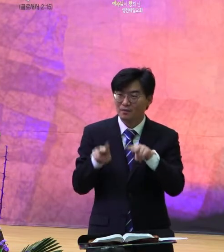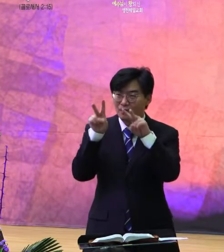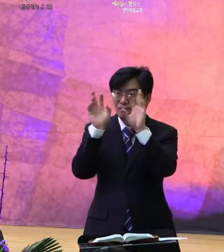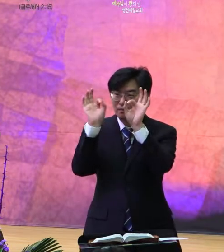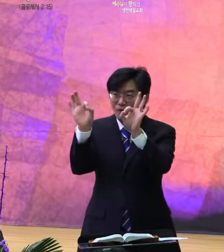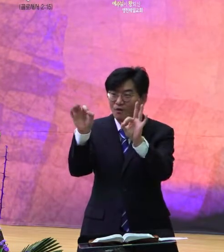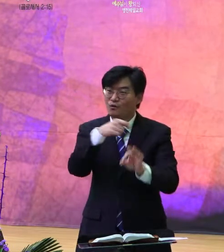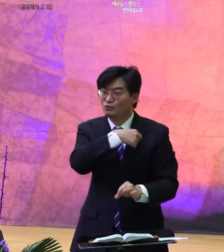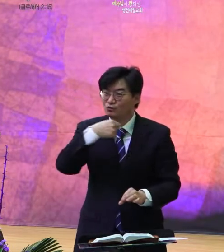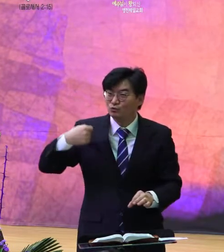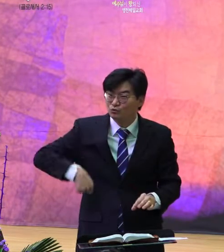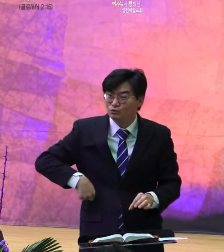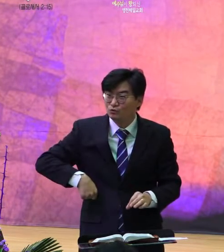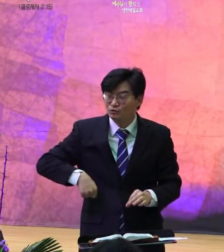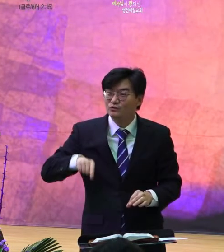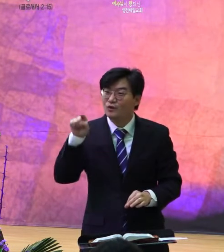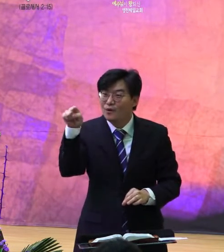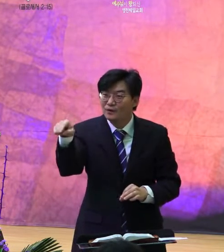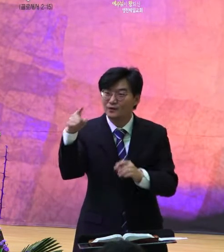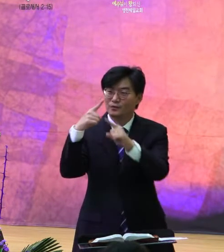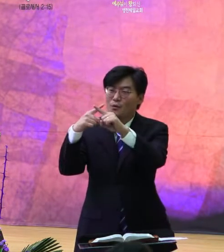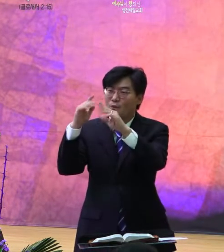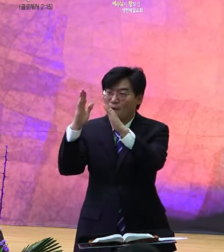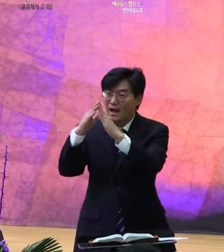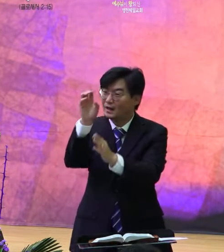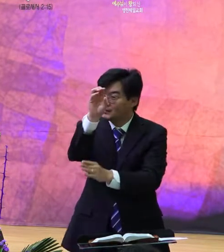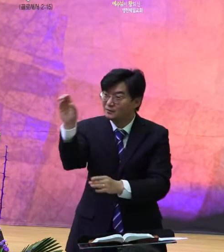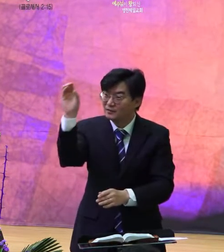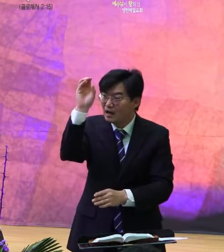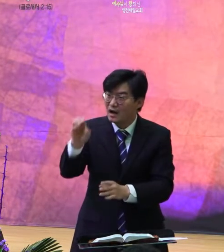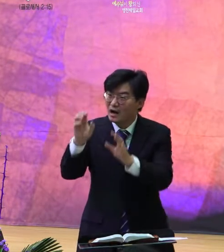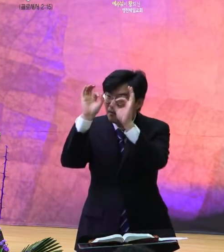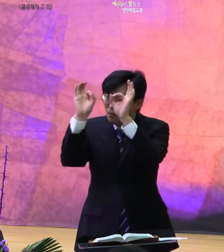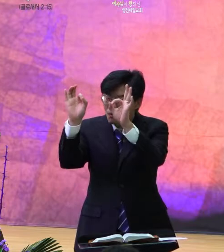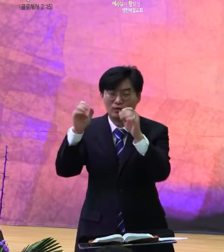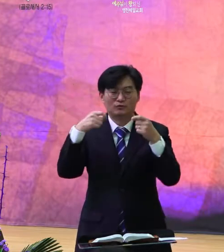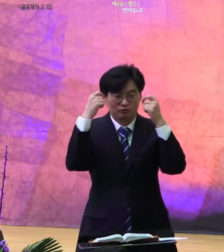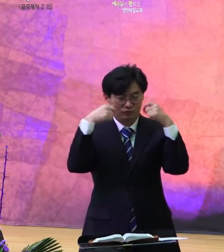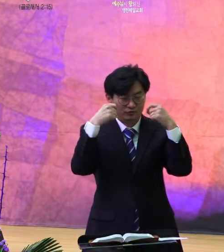보이는 교회에 있는 그 십자가를 바라보면서 우셨습니다.